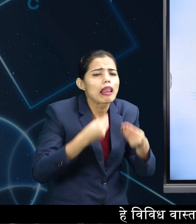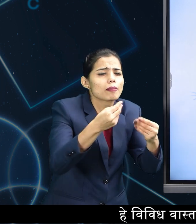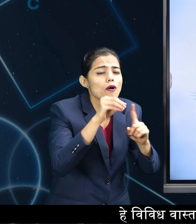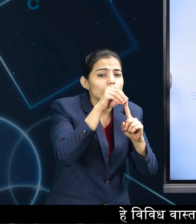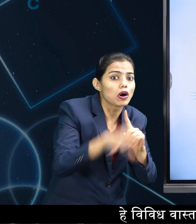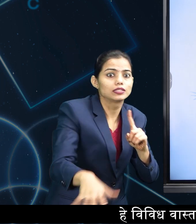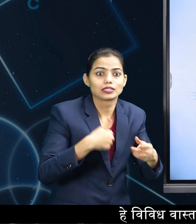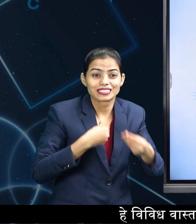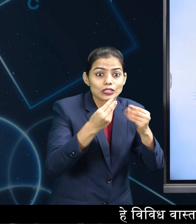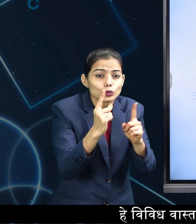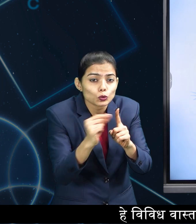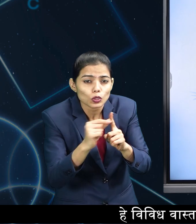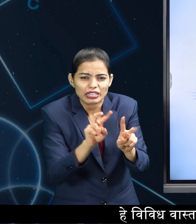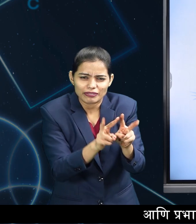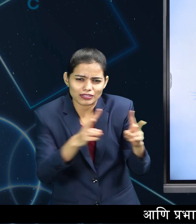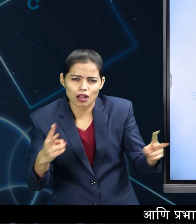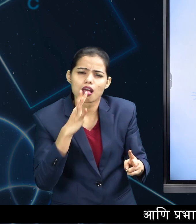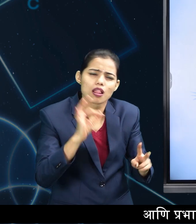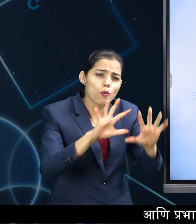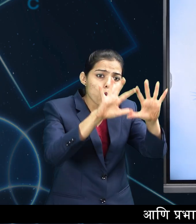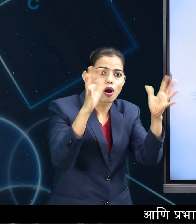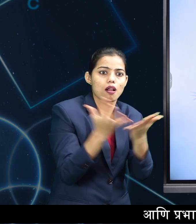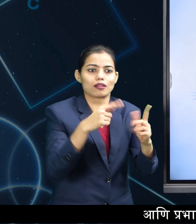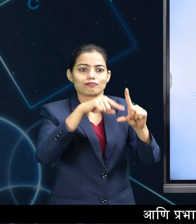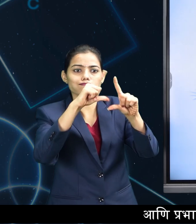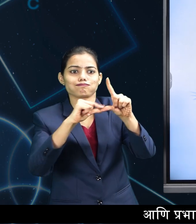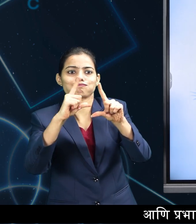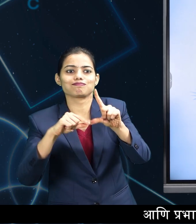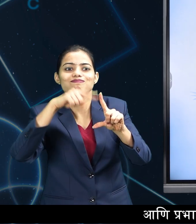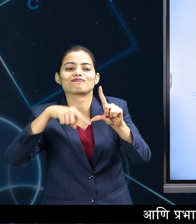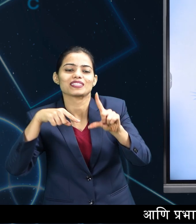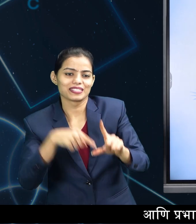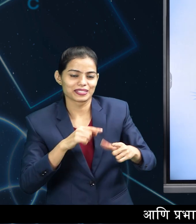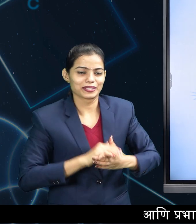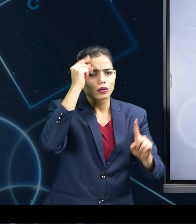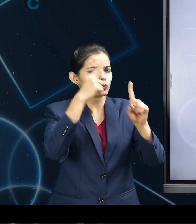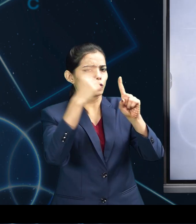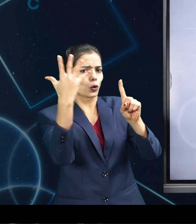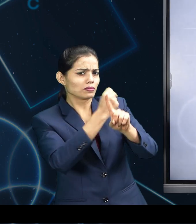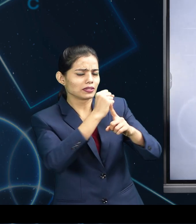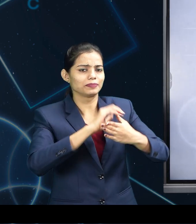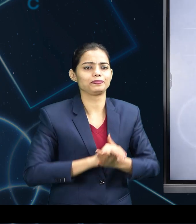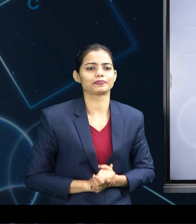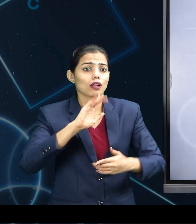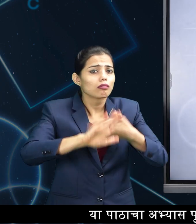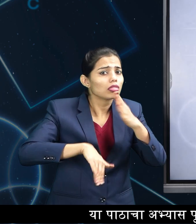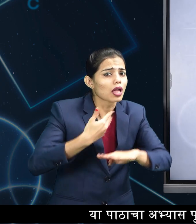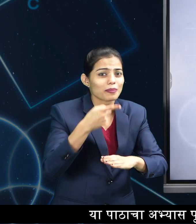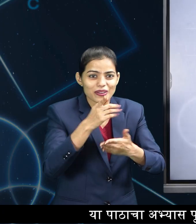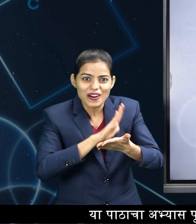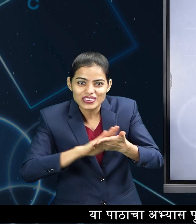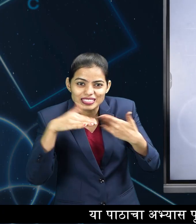परिस्थितींमध्ये योग्य निष्कर्ष काढण्यासाठी आणि प्रभावी कृती करण्यासाठी अत्यंत महत्त्वाचे आहे. अभ्यासाचे उद्दिष्ट.